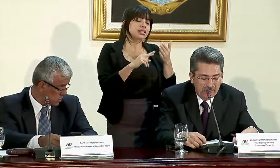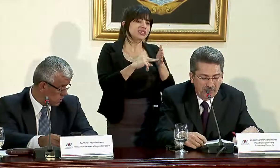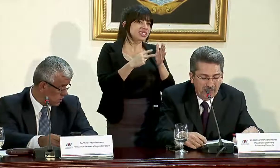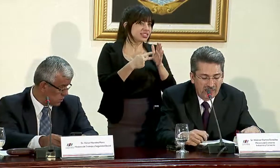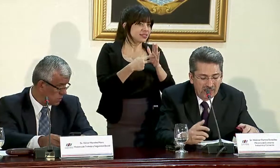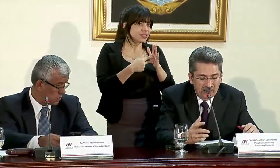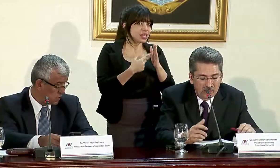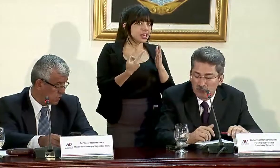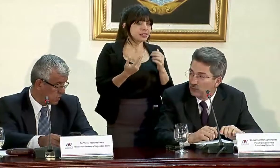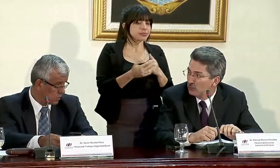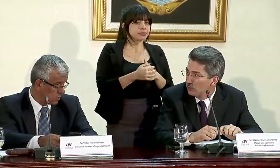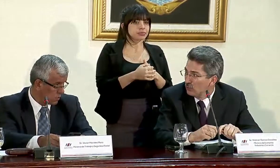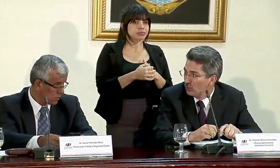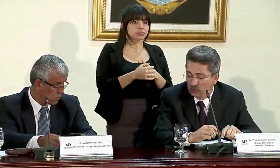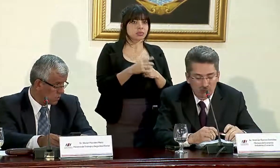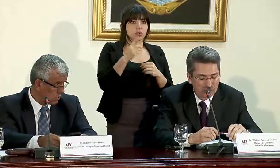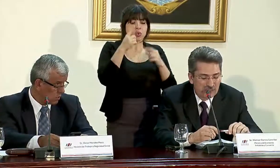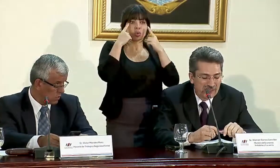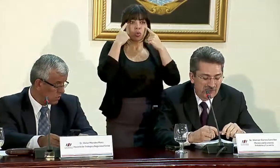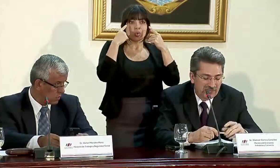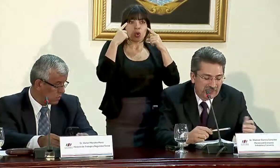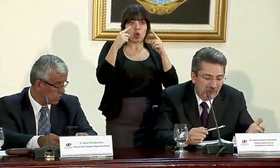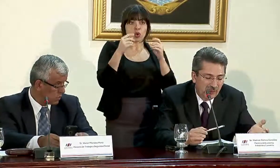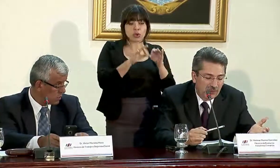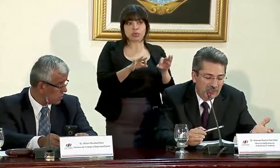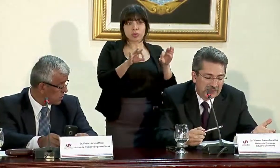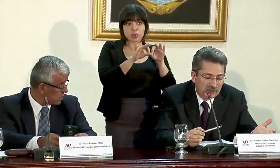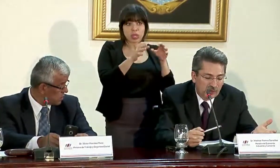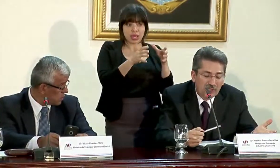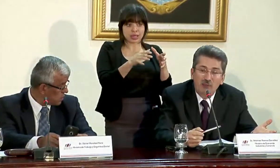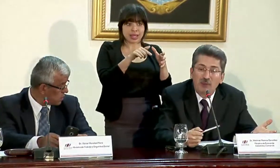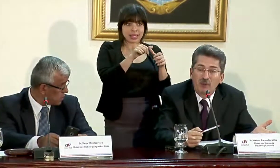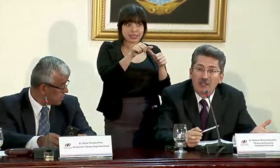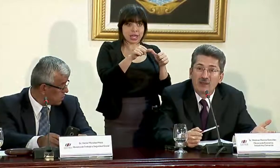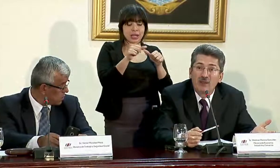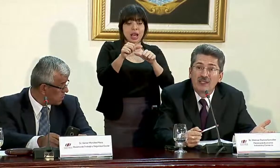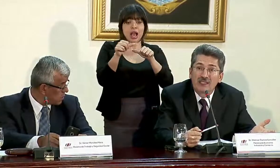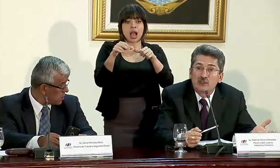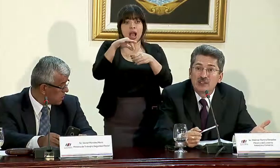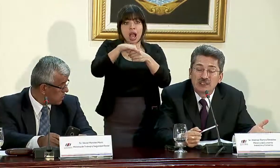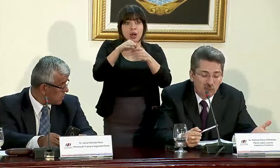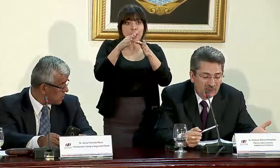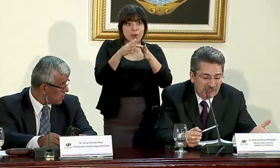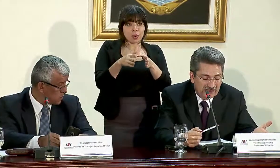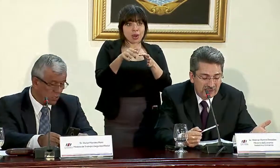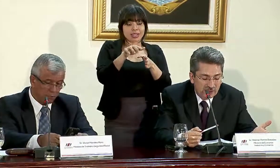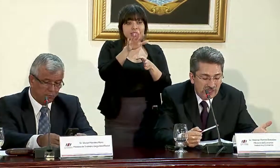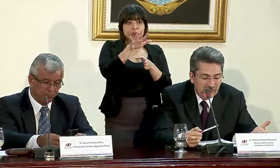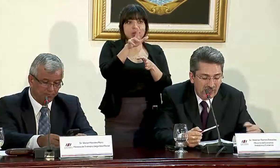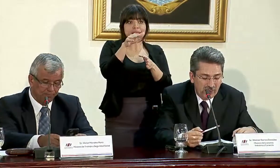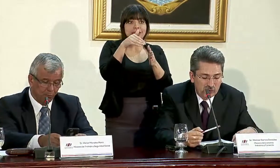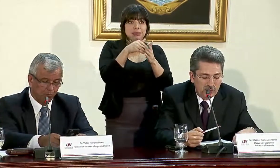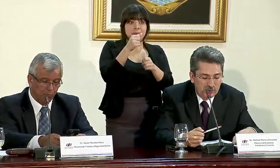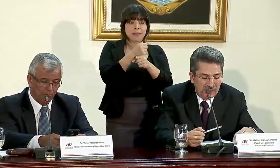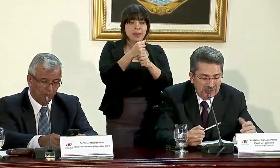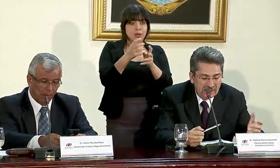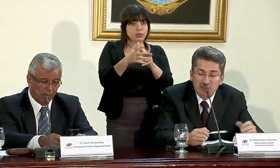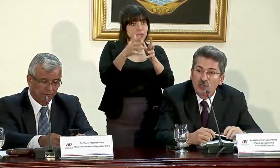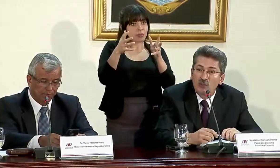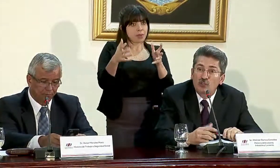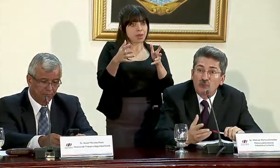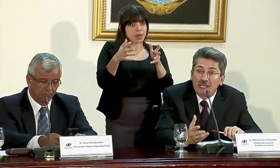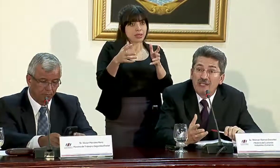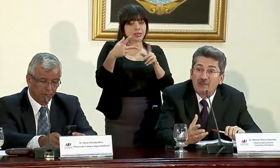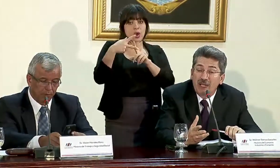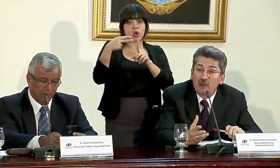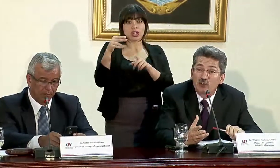significa un logro significativo. El sector agropecuario creció en 53,000 empleos, en hoteles creció